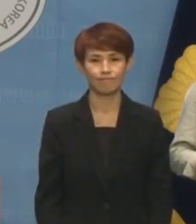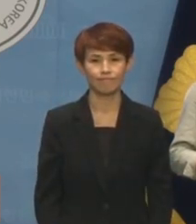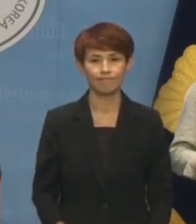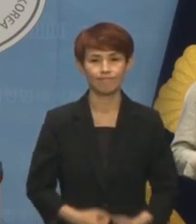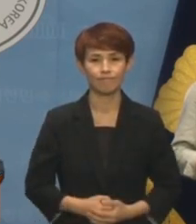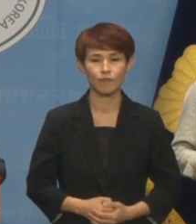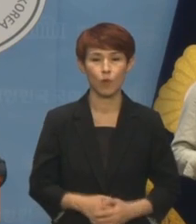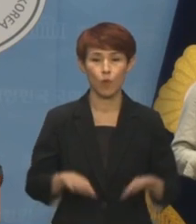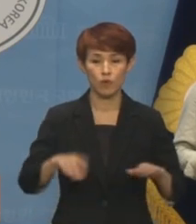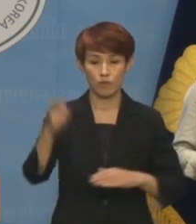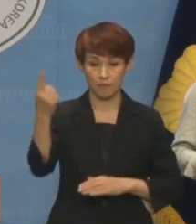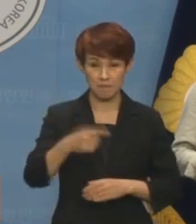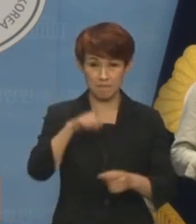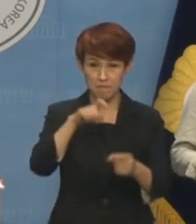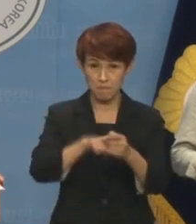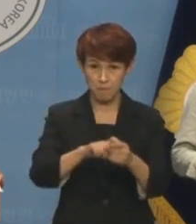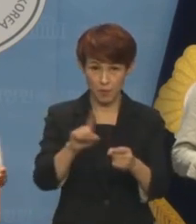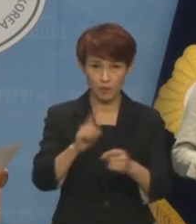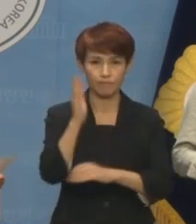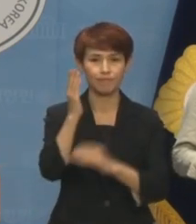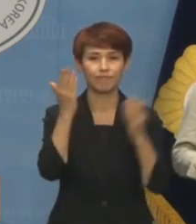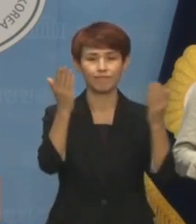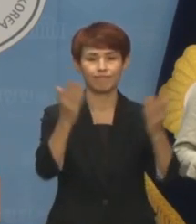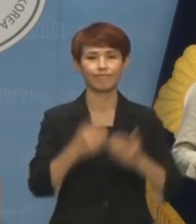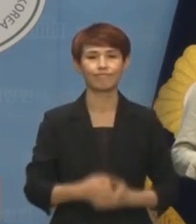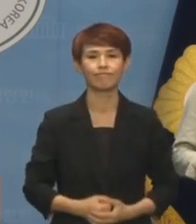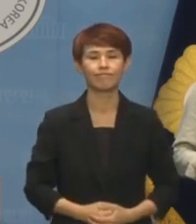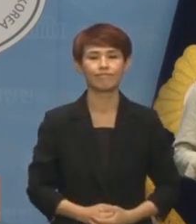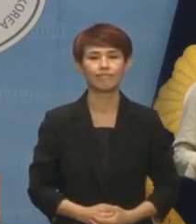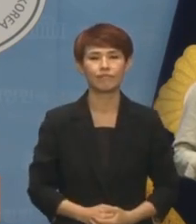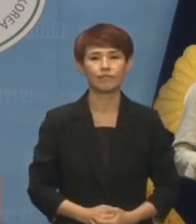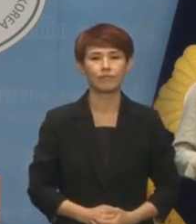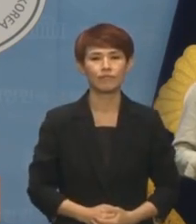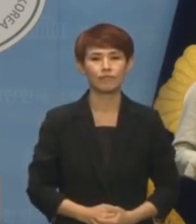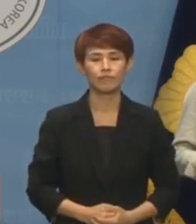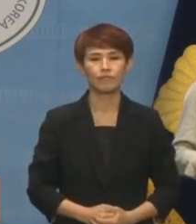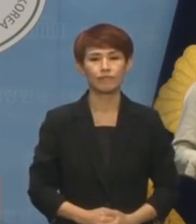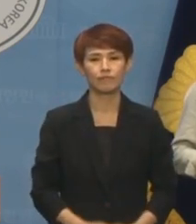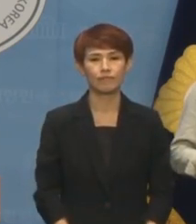기자회견 취지 및 모두 발언하겠습니다.